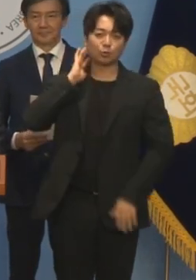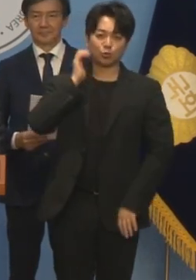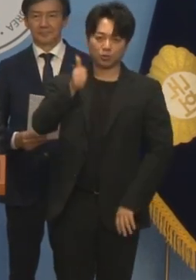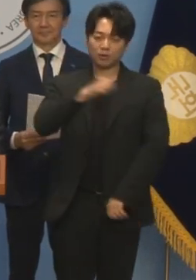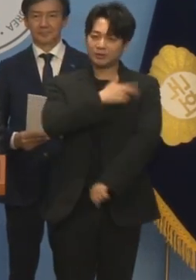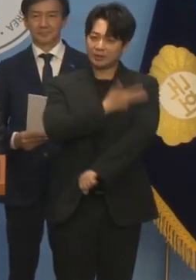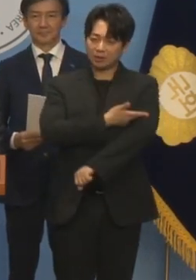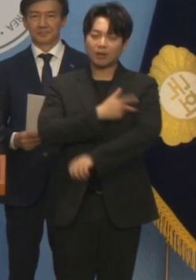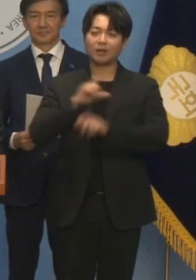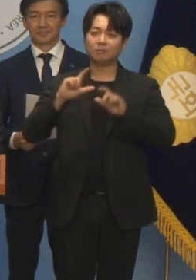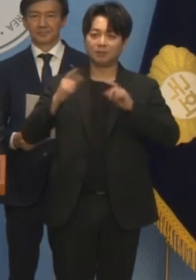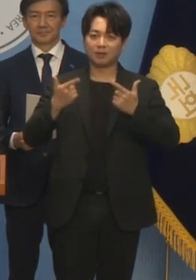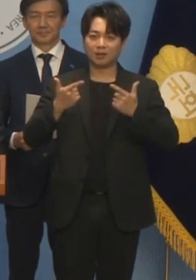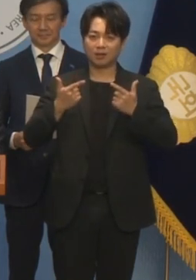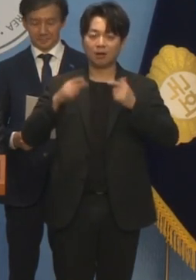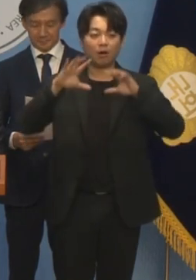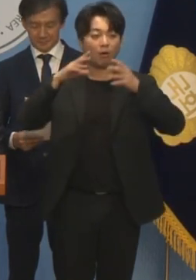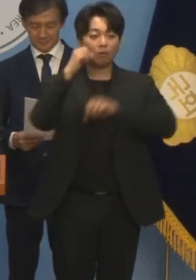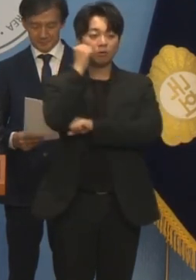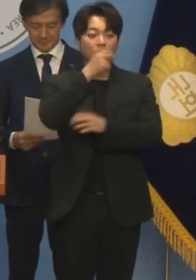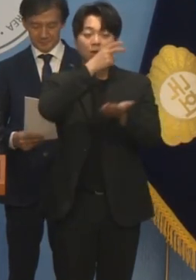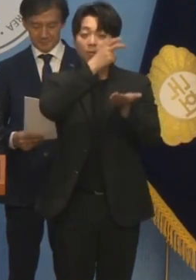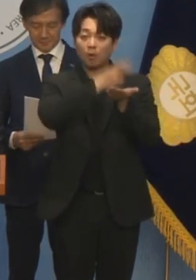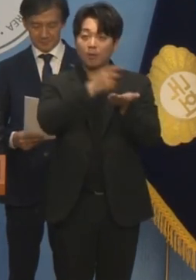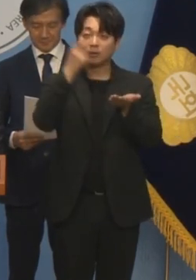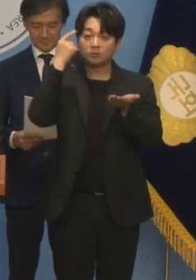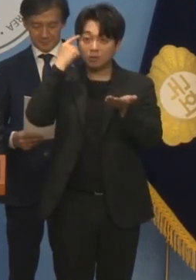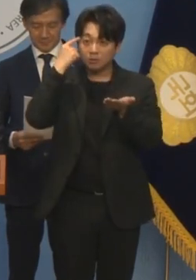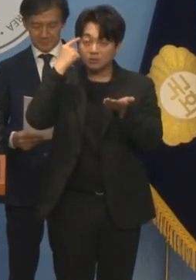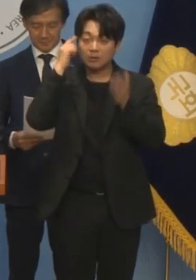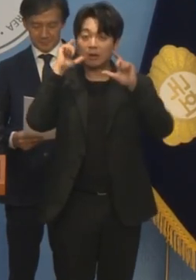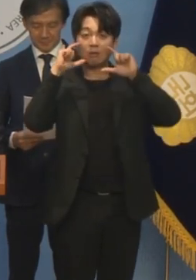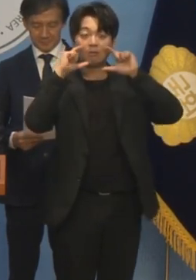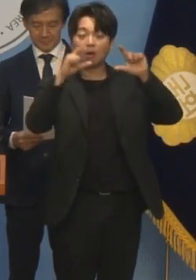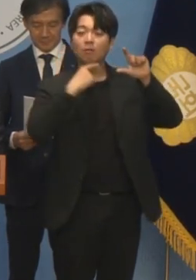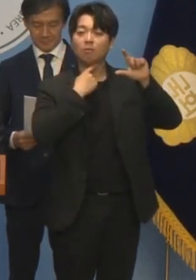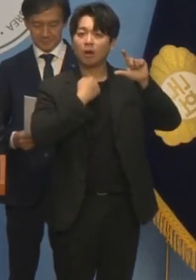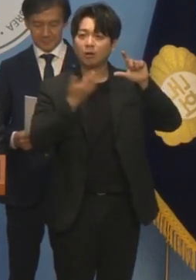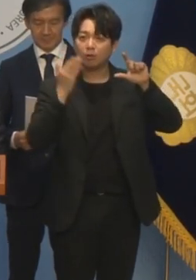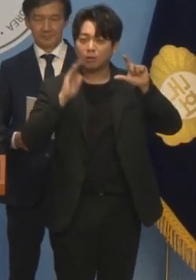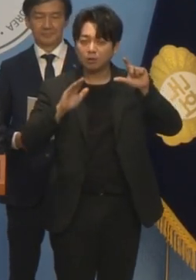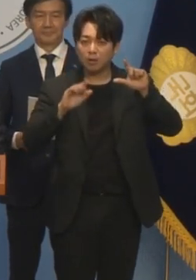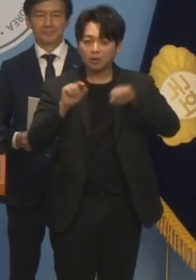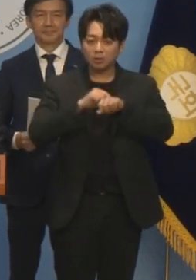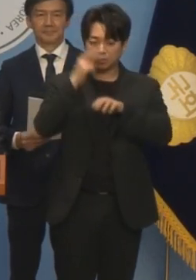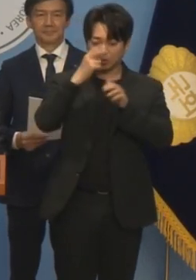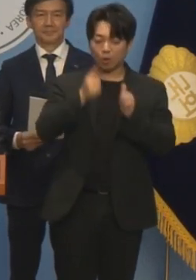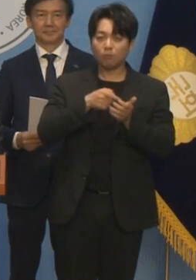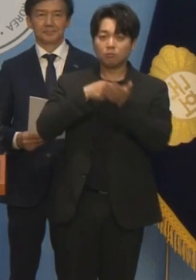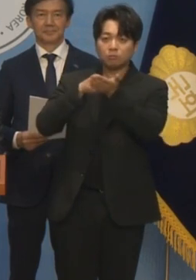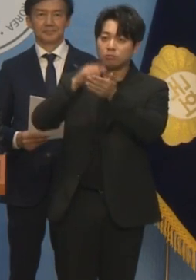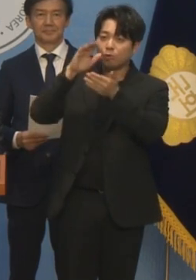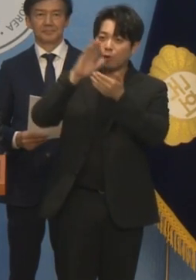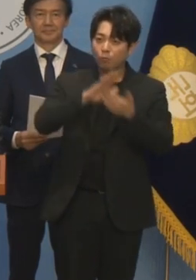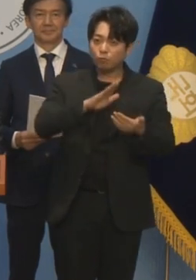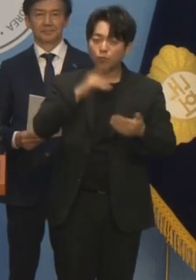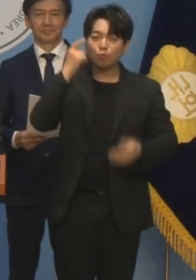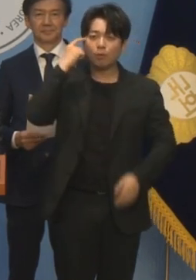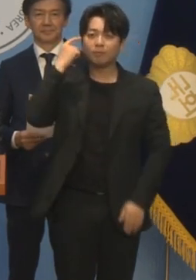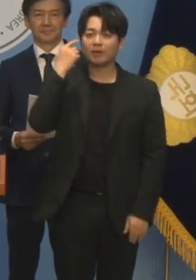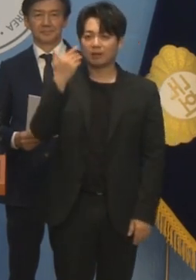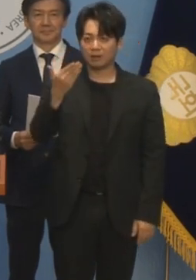외치던 헌법 정신은 도대체 무엇입니까? 특검을 왜 거부합니까? 죄졌으니까